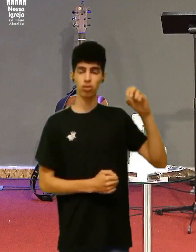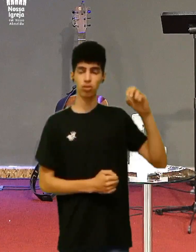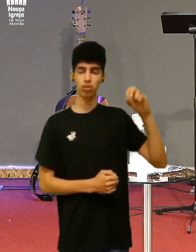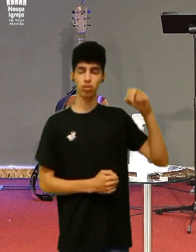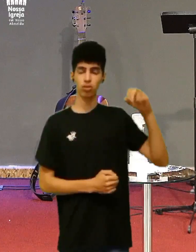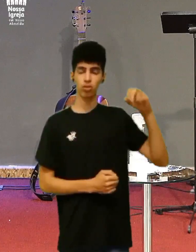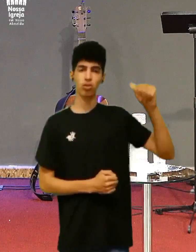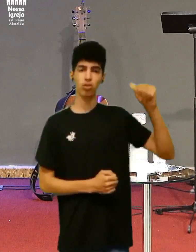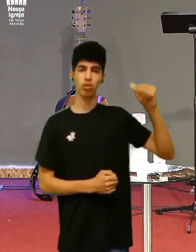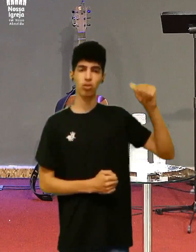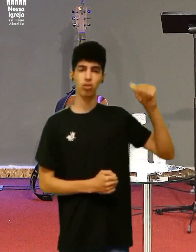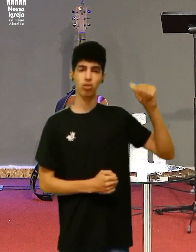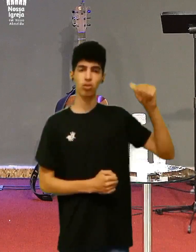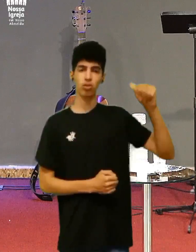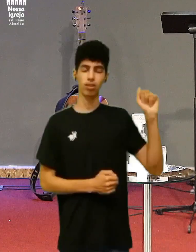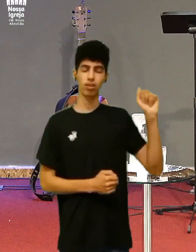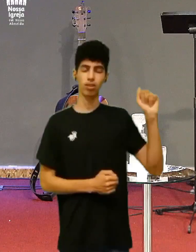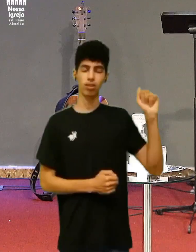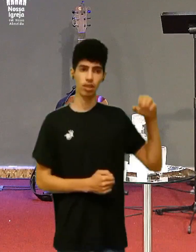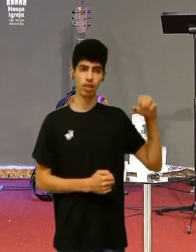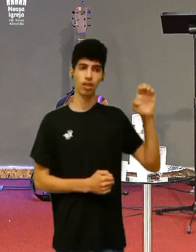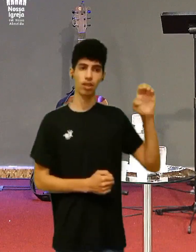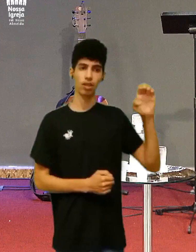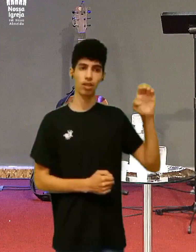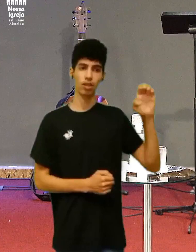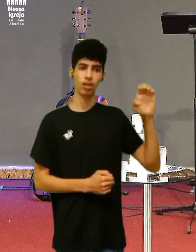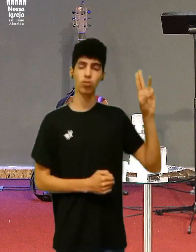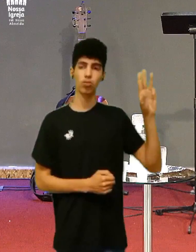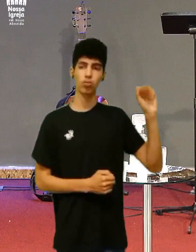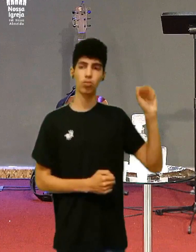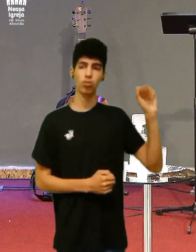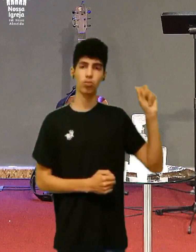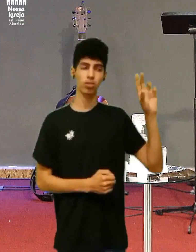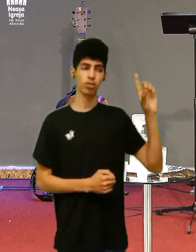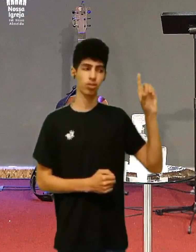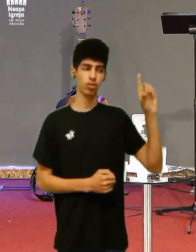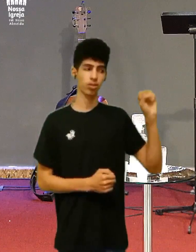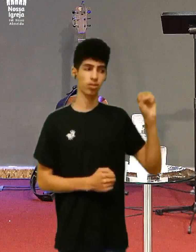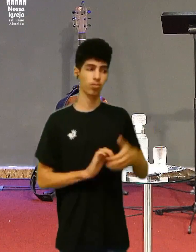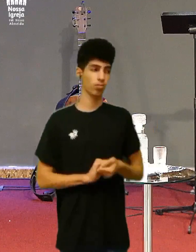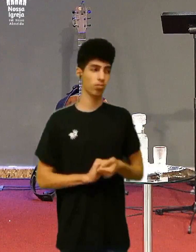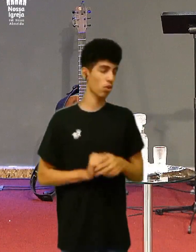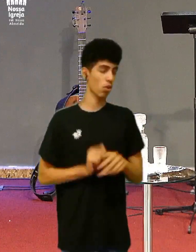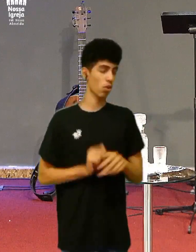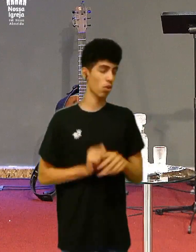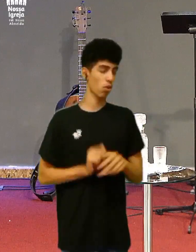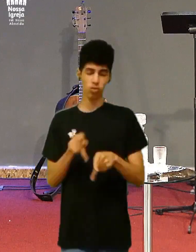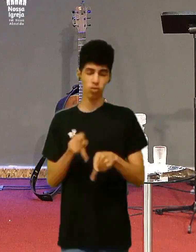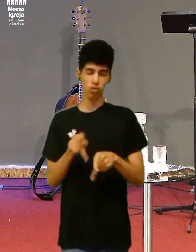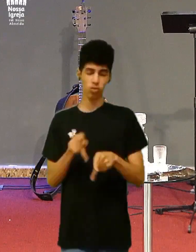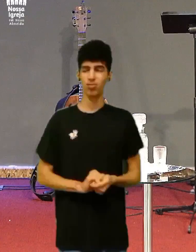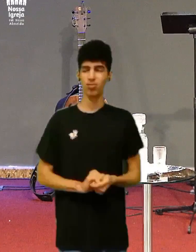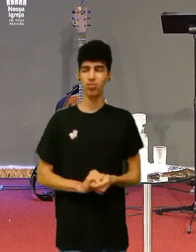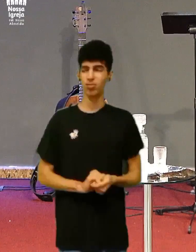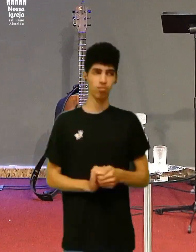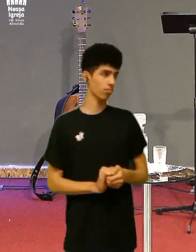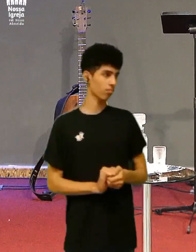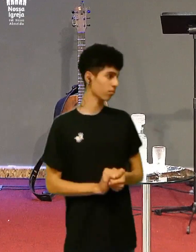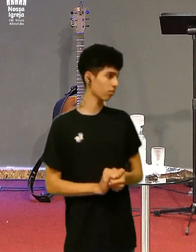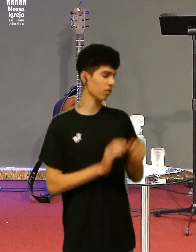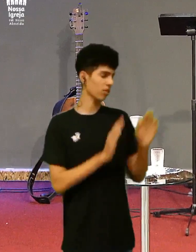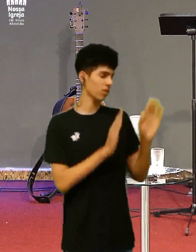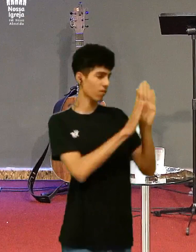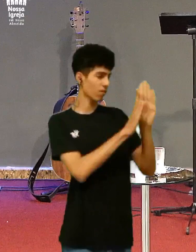indiferente. Um povo frio, hipócrita, se entregando à devassidão, ao pecado. Mas existia um homem